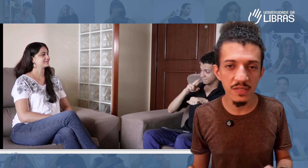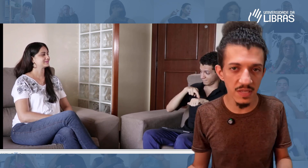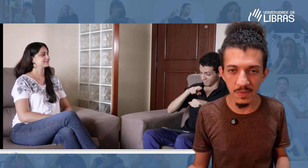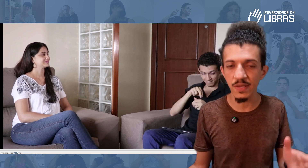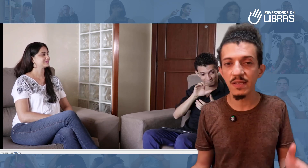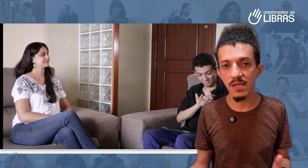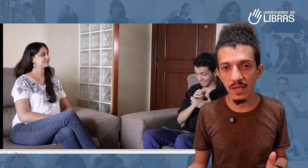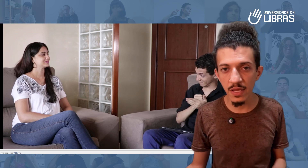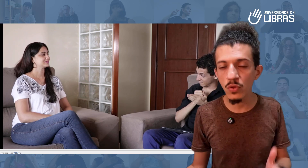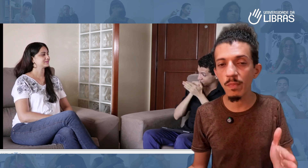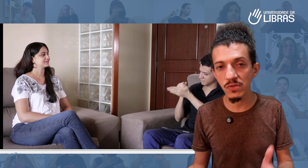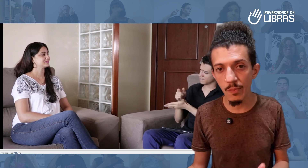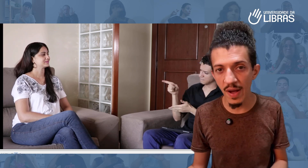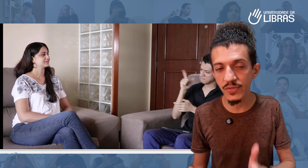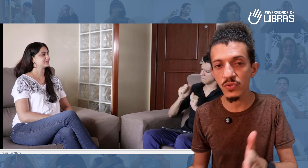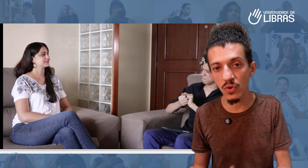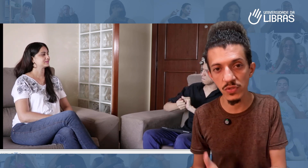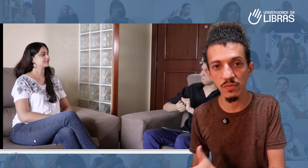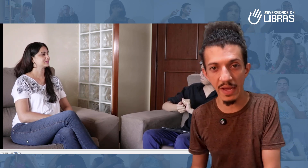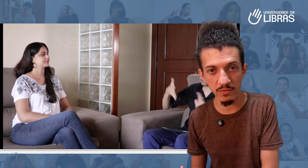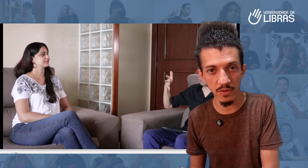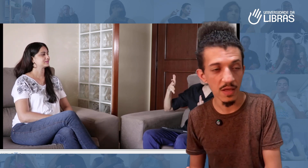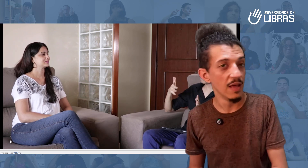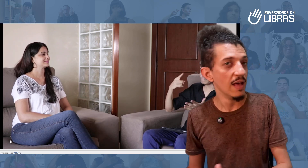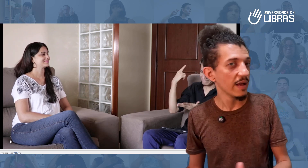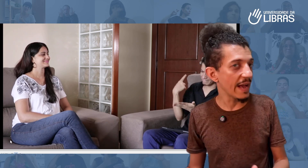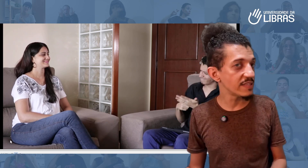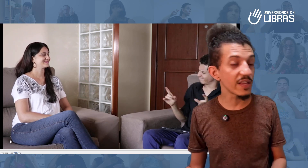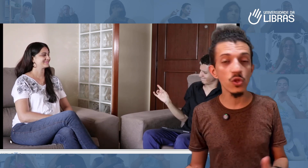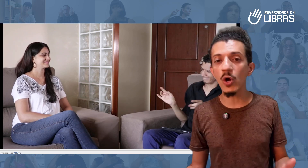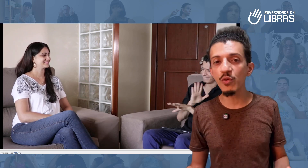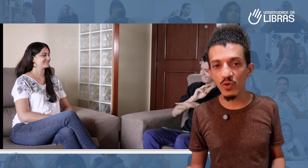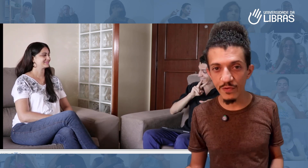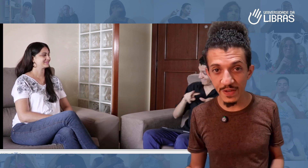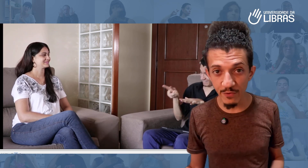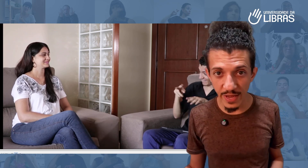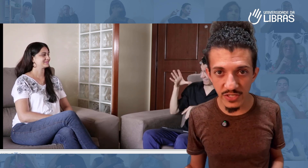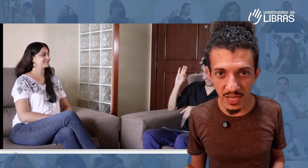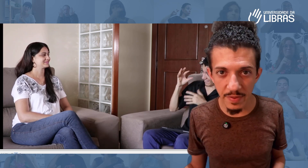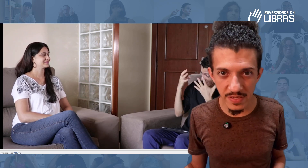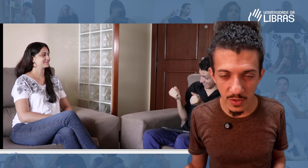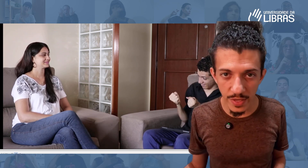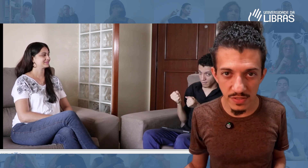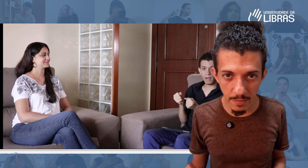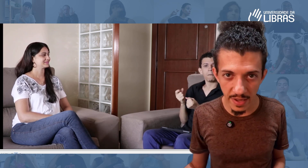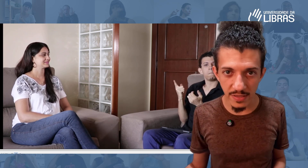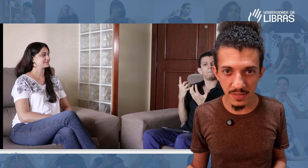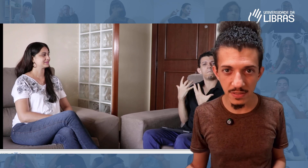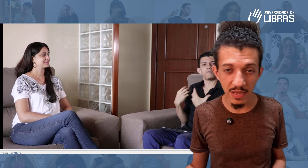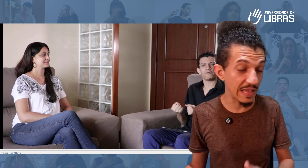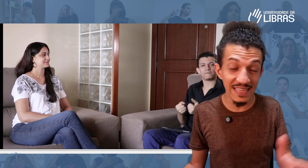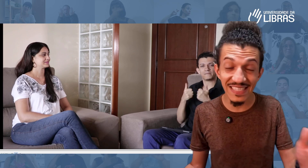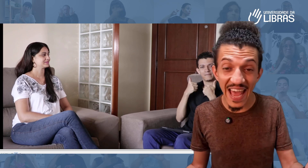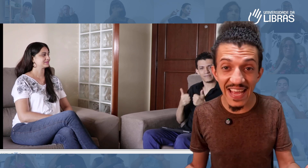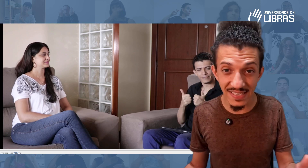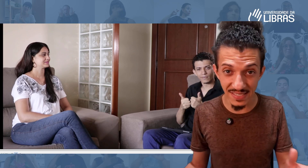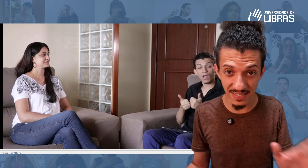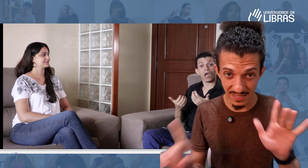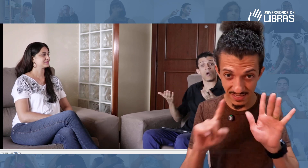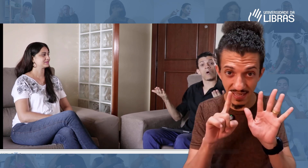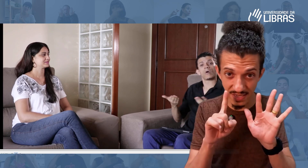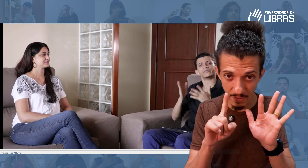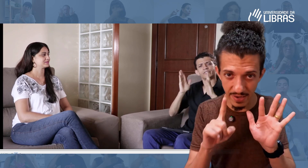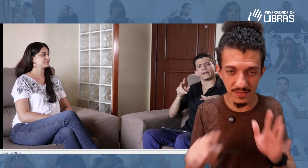isso? Simples, seguindo o passo a passo do nosso método. Quer dizer que todo mundo fica fluente em Libras em 8 semanas? Em